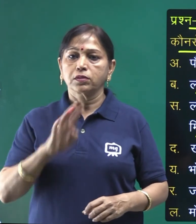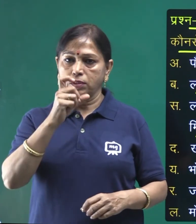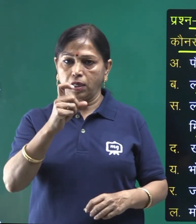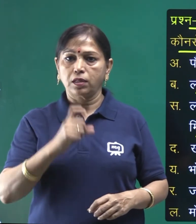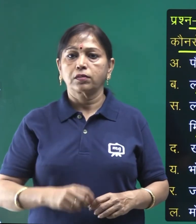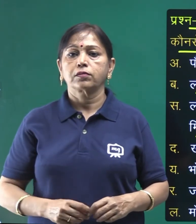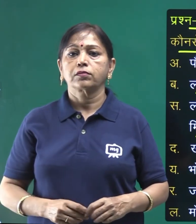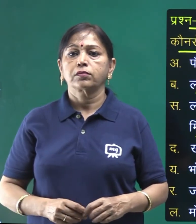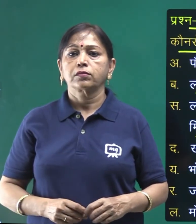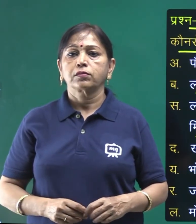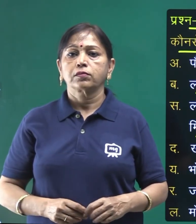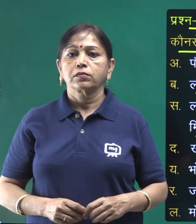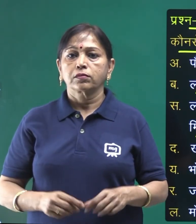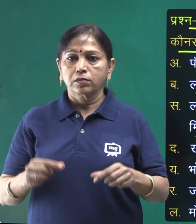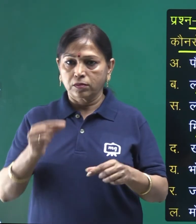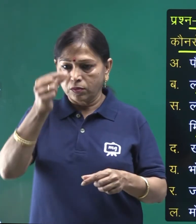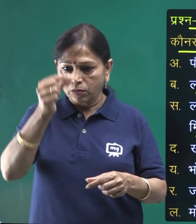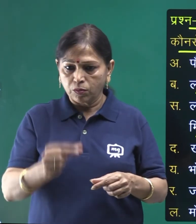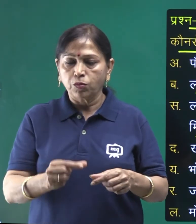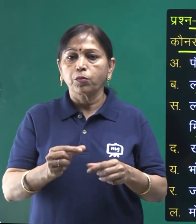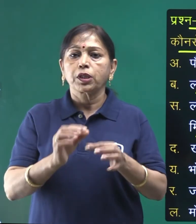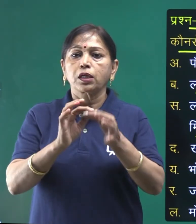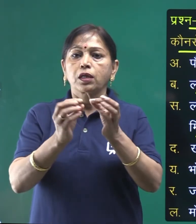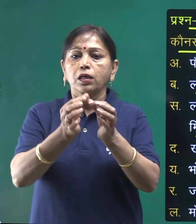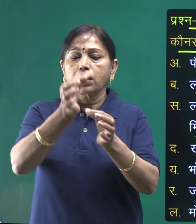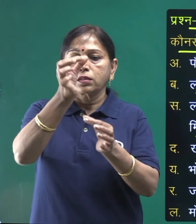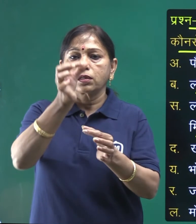7 मोमबत्ती का जलना।